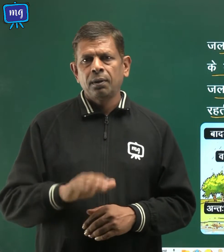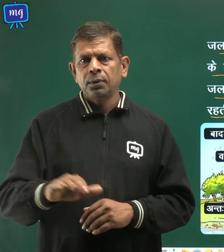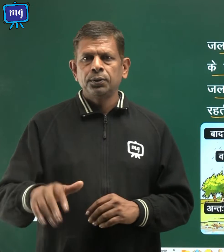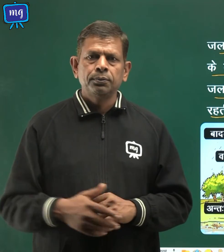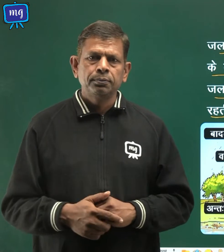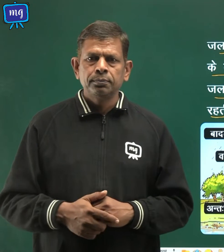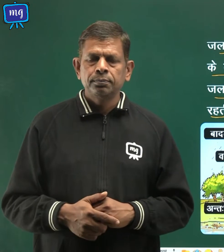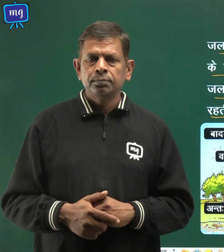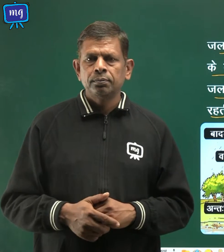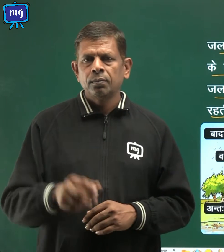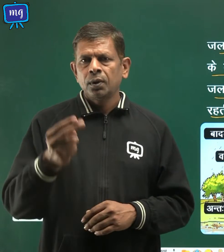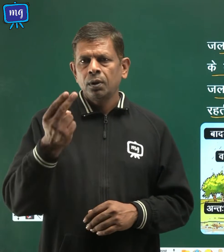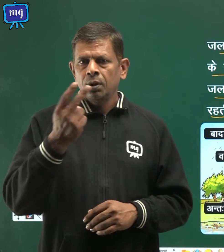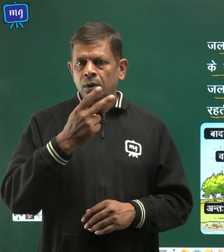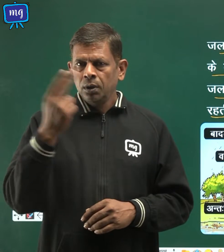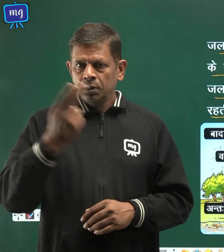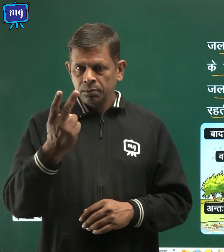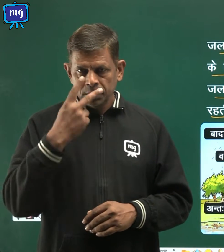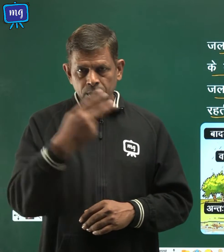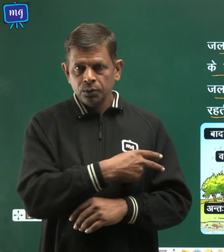बच्चों, चित्र में देखो,